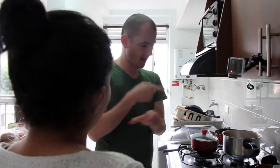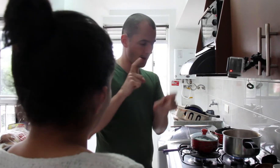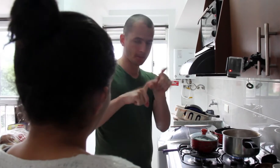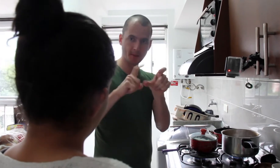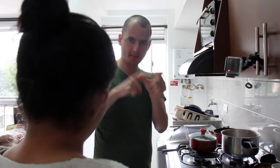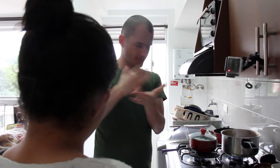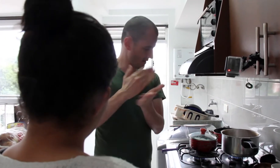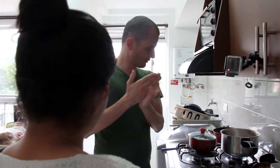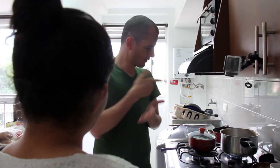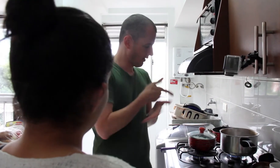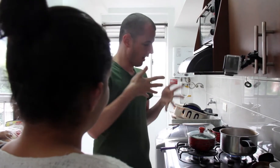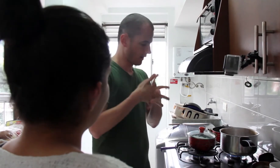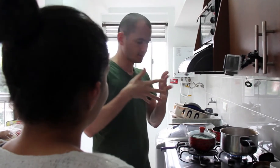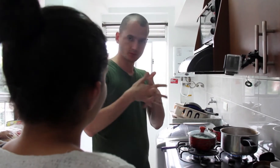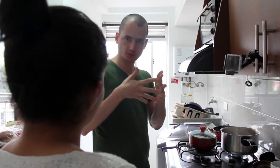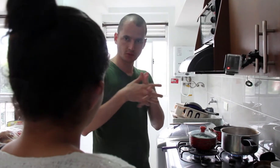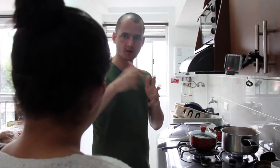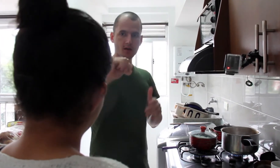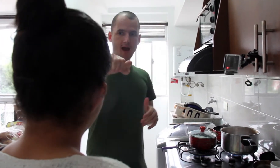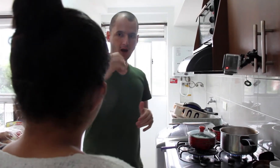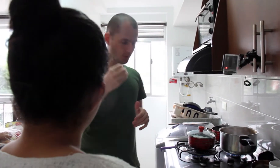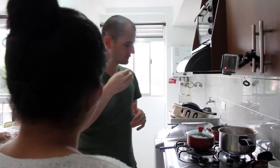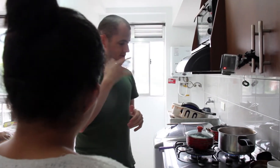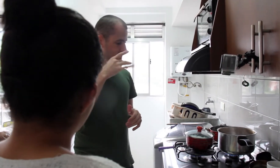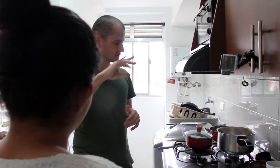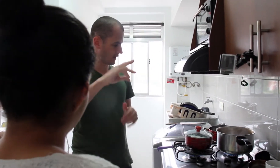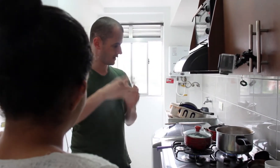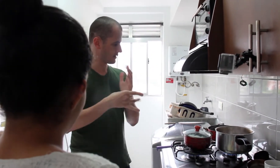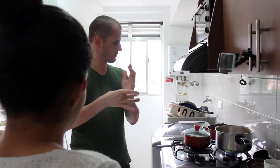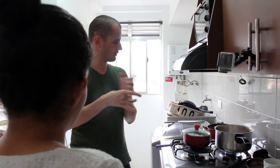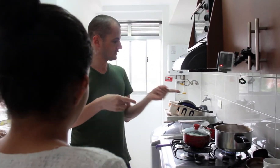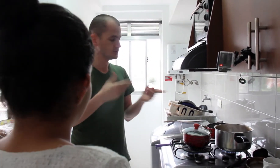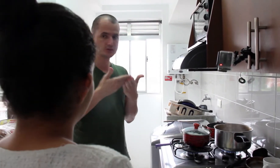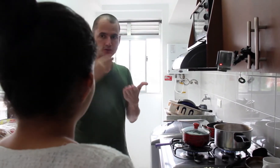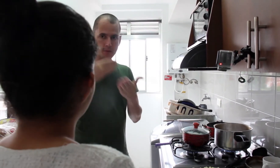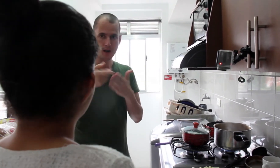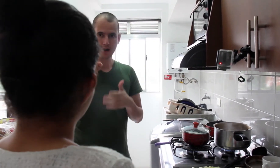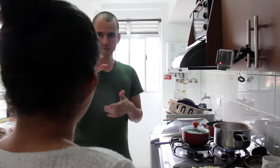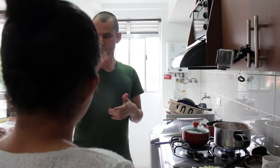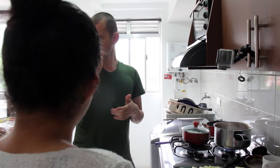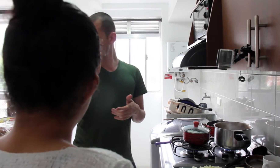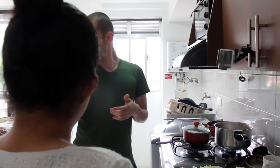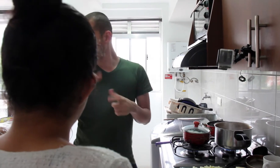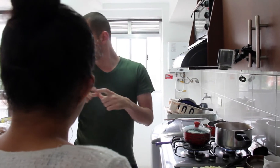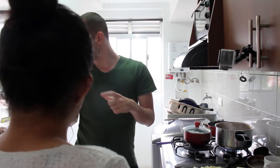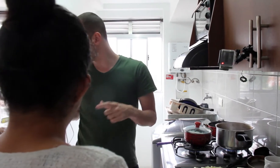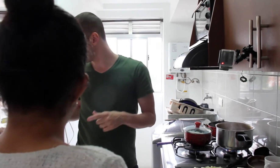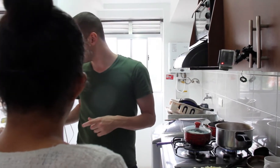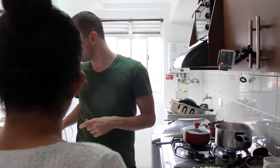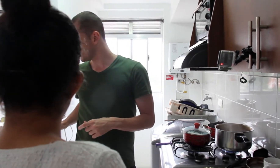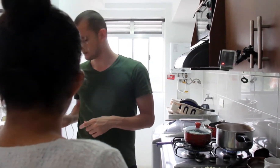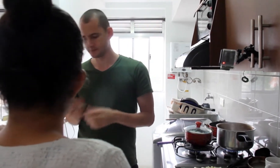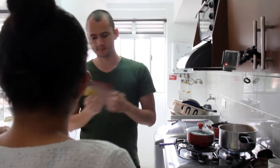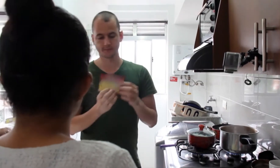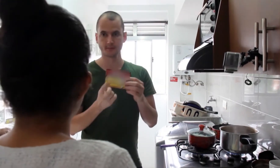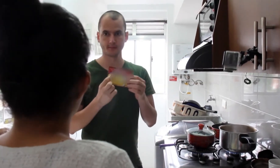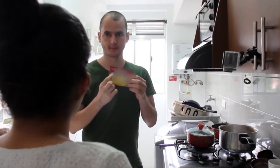Primero piqué la cebolla, tomate, arroz está, le eché también ajo, aceite a la sopa.